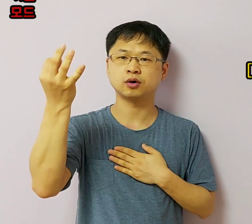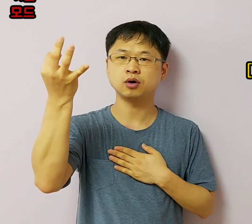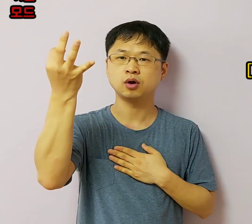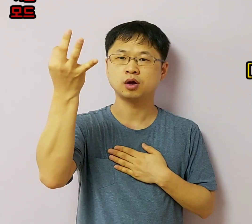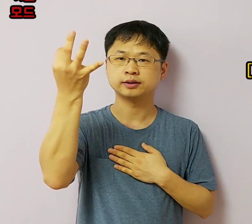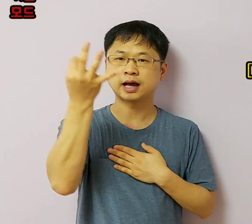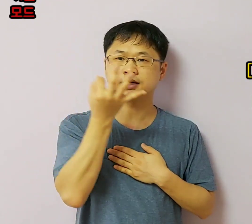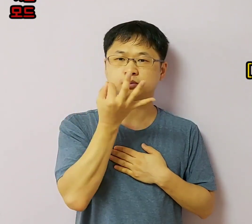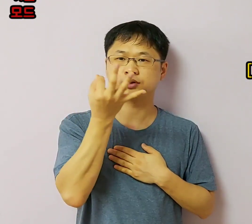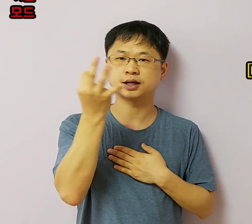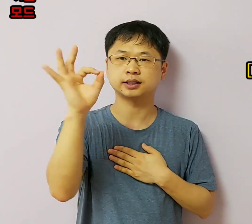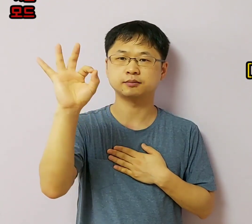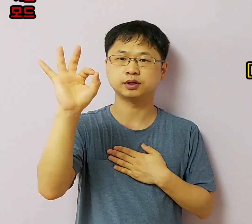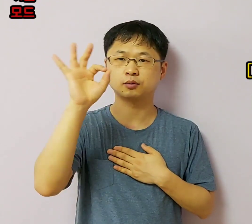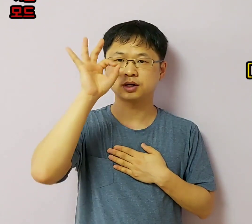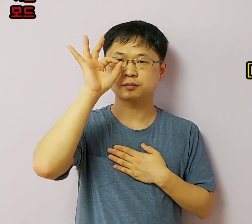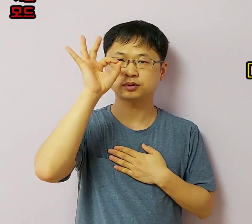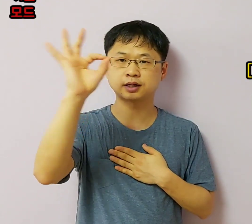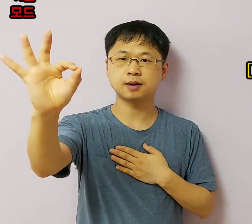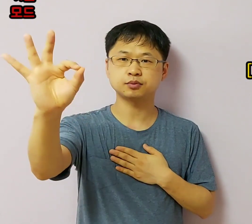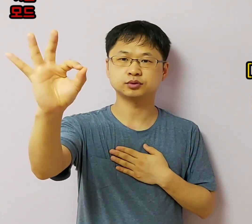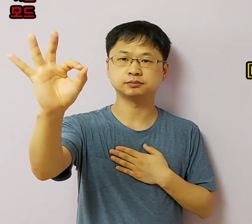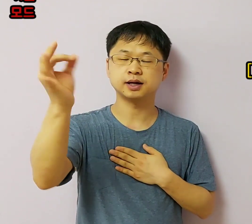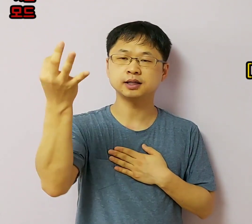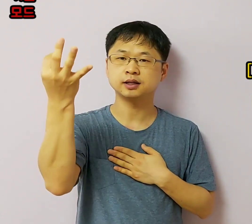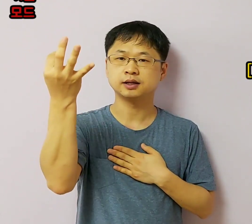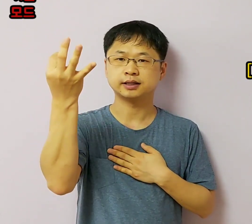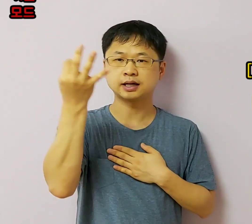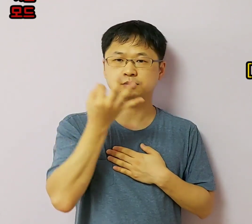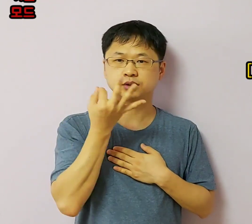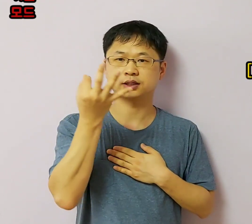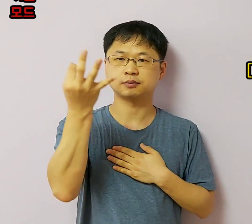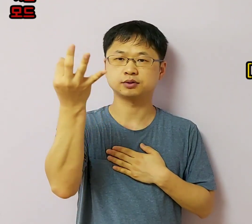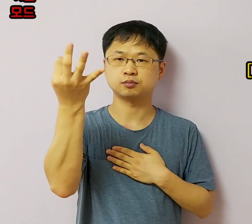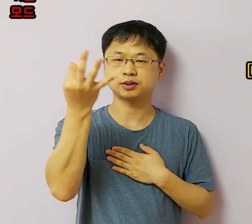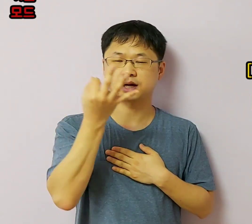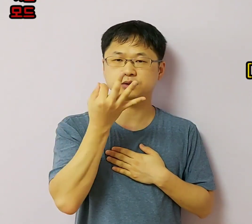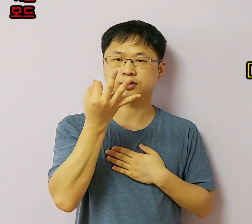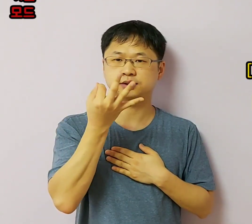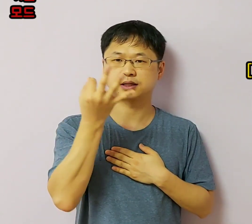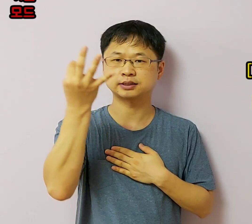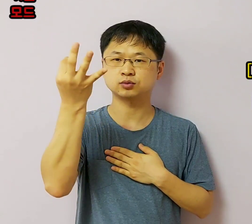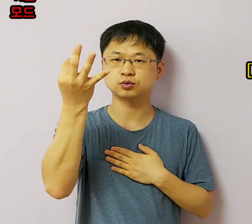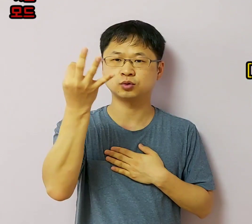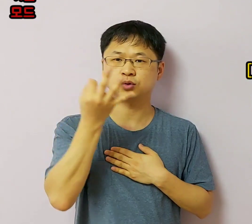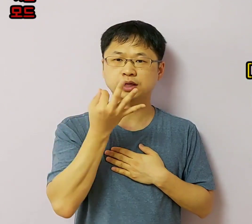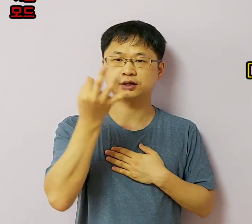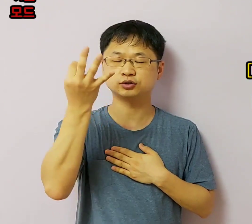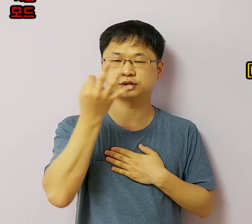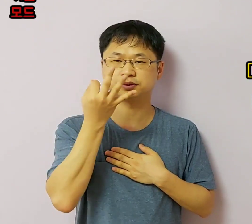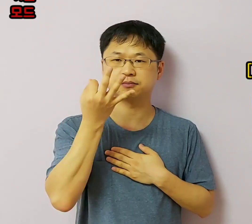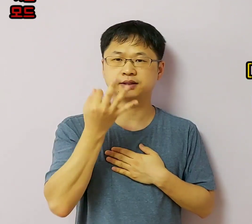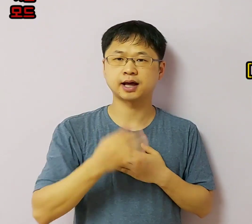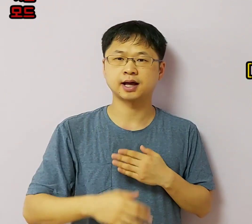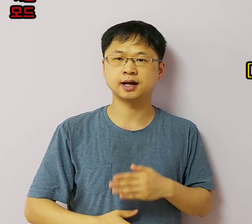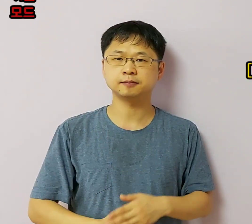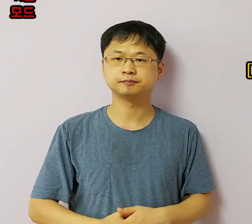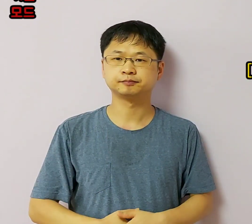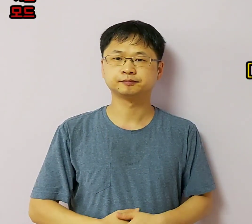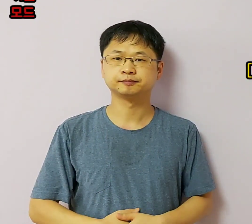배웠고요. 나를 본다기 때문에 원래 보다는 앞으로지만 나를 보다기 때문에 손바닥 안으로 해서 나 쪽으로 당겨주시면 됩니다.